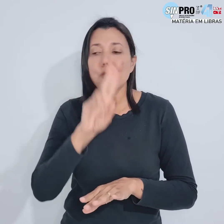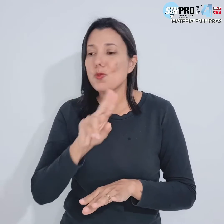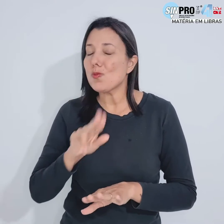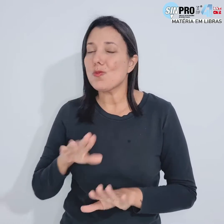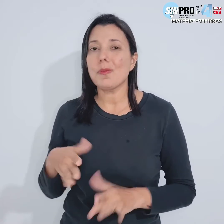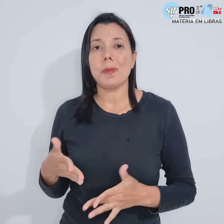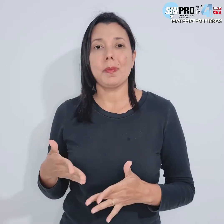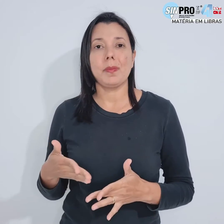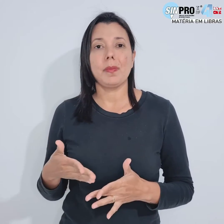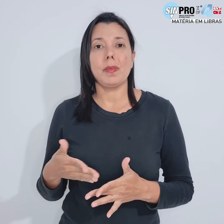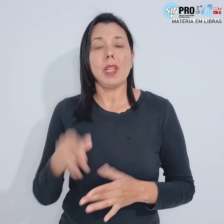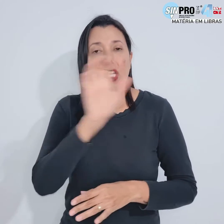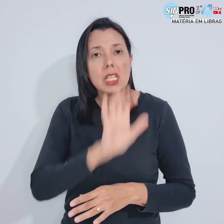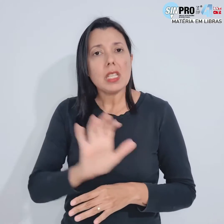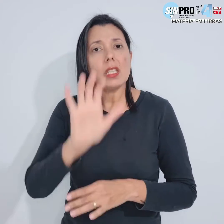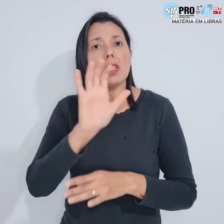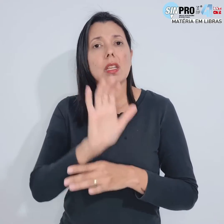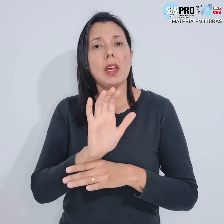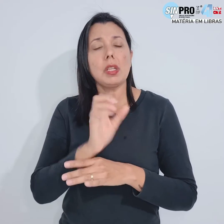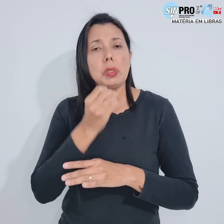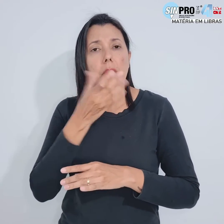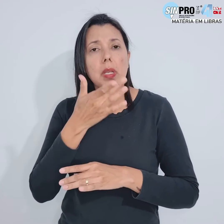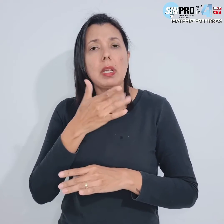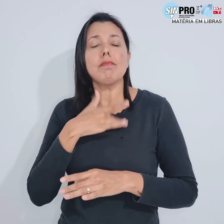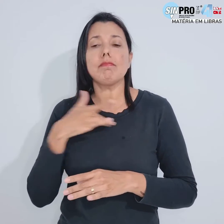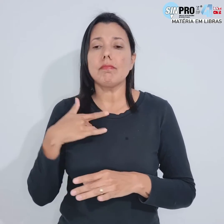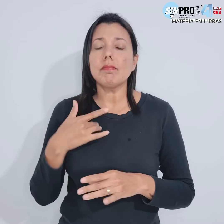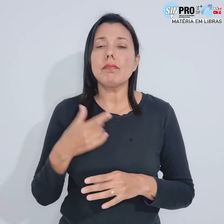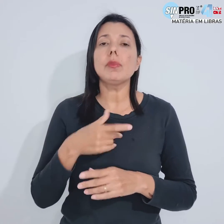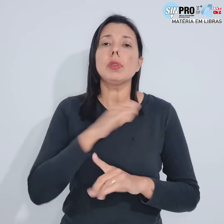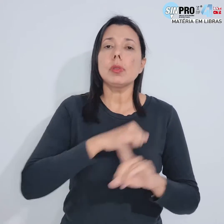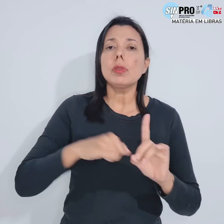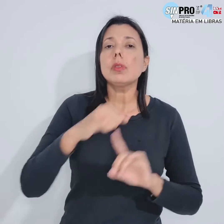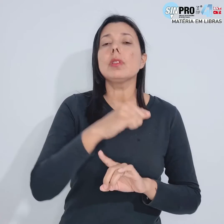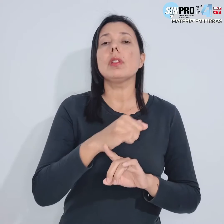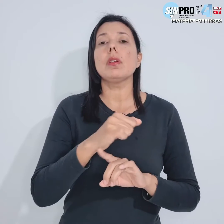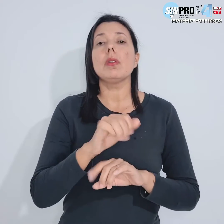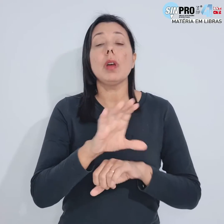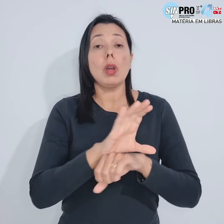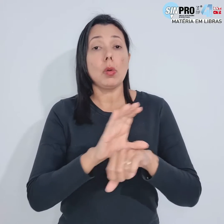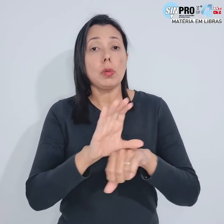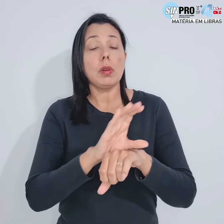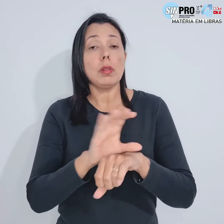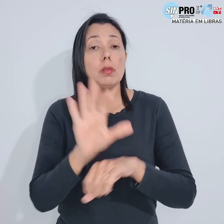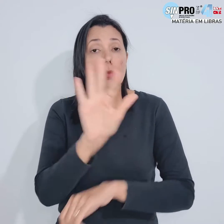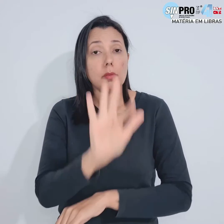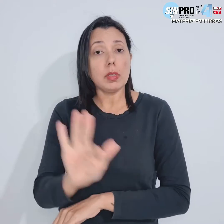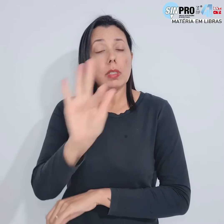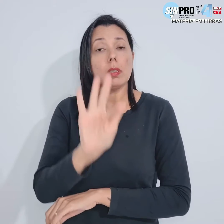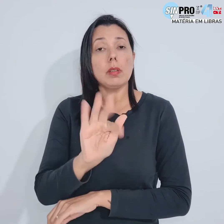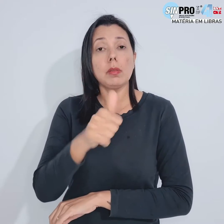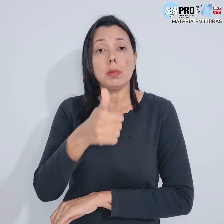prioridades. Estado de bem-estar social. A Constituição Federal de